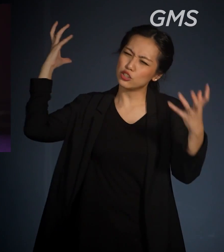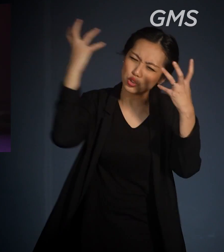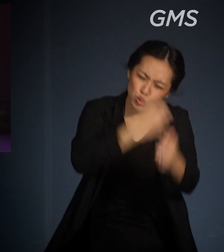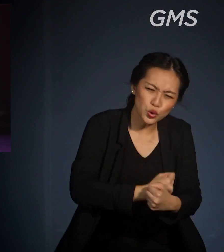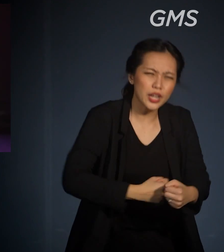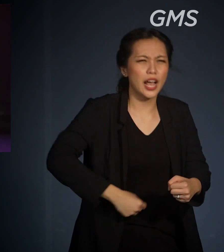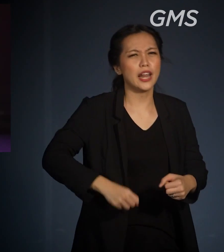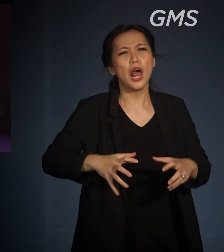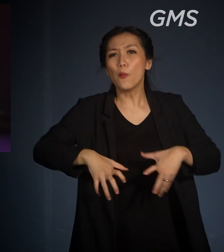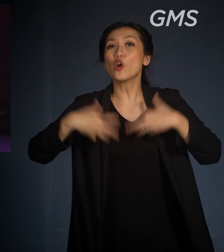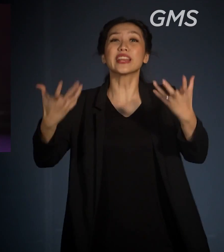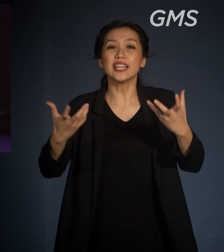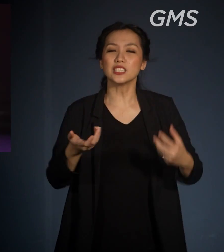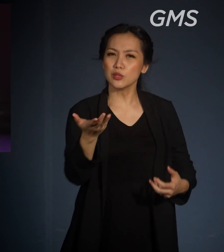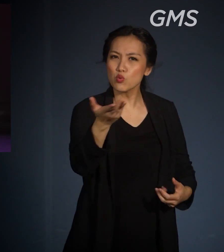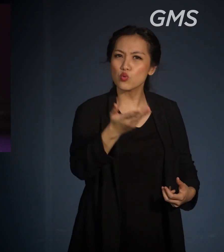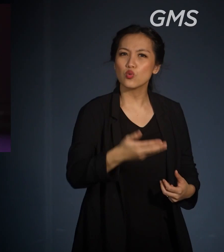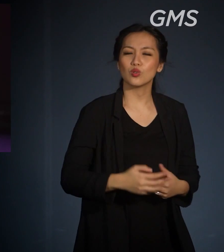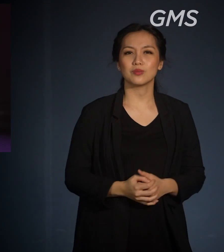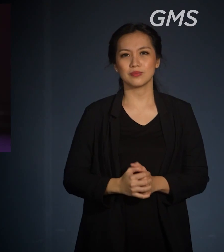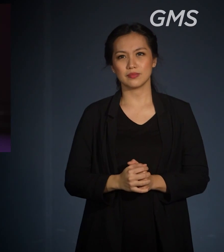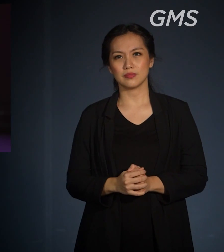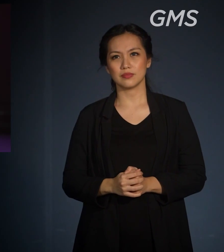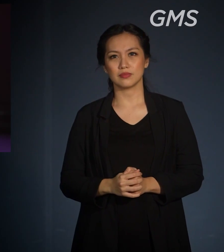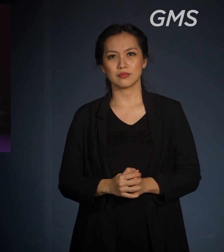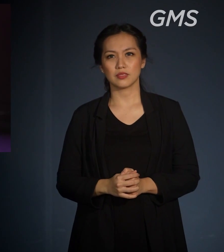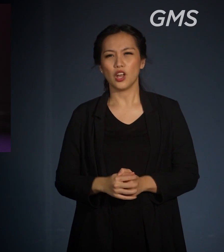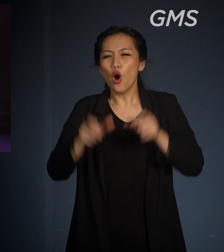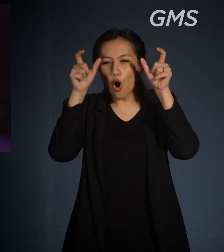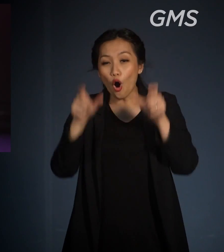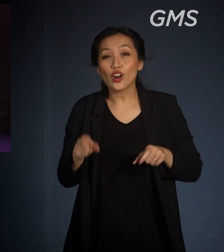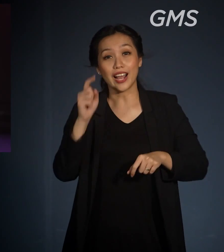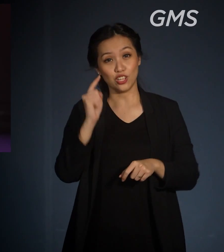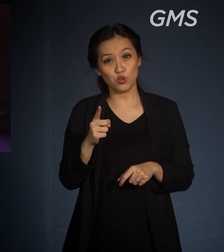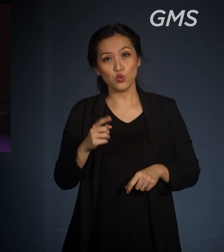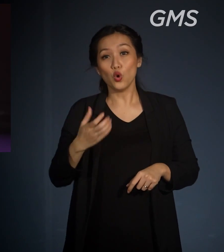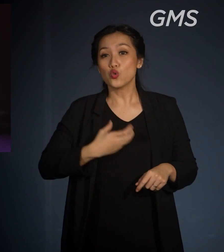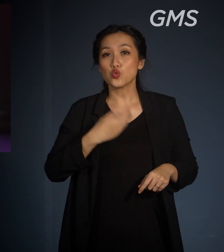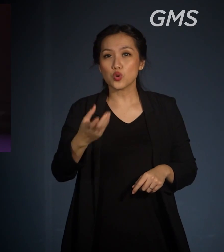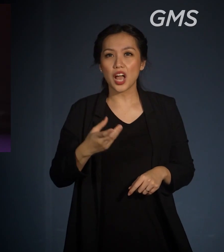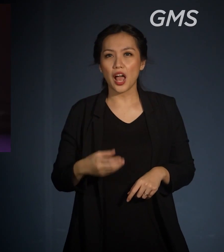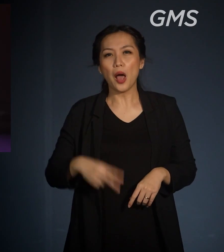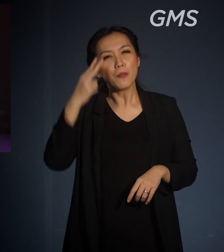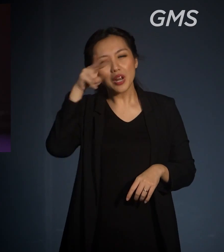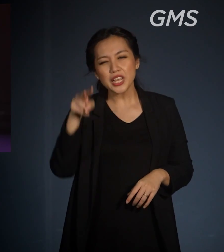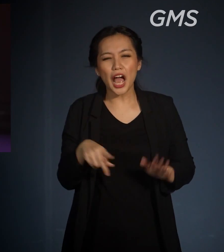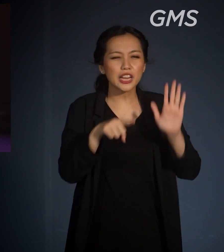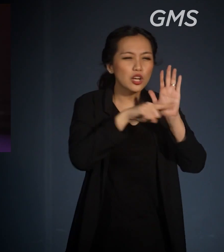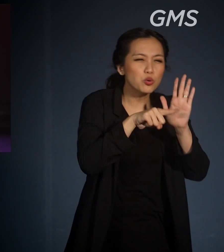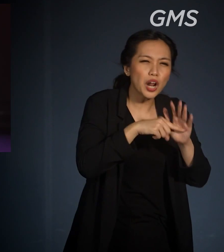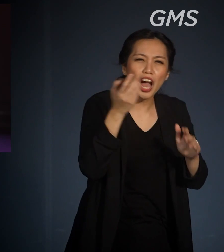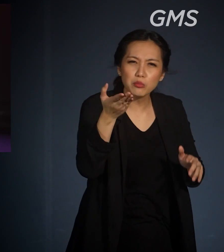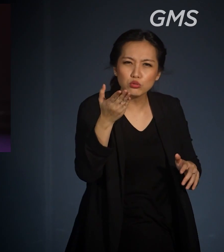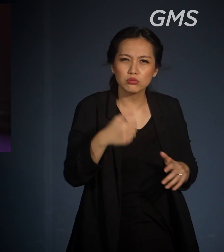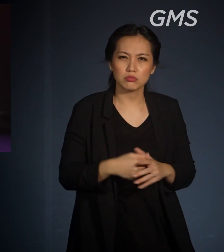kita, mereka itu membesarkan kelemahan kita, ya, tapi mengecilkan